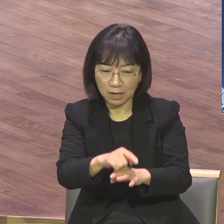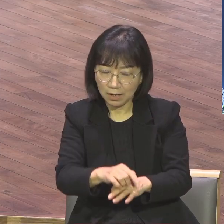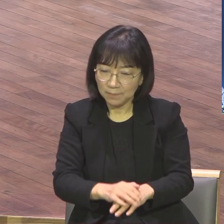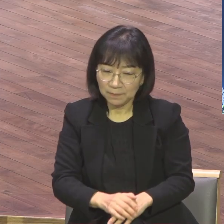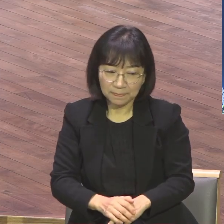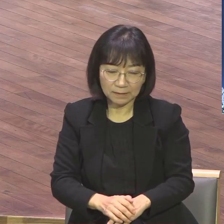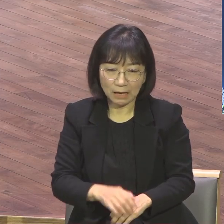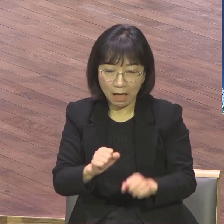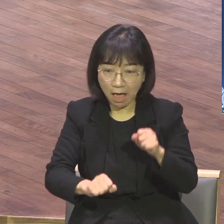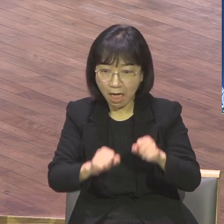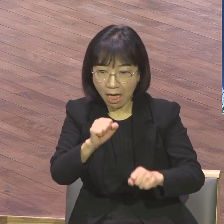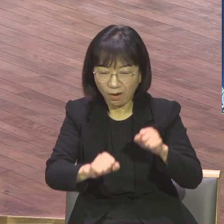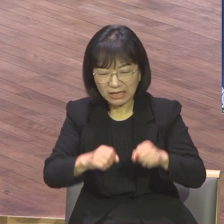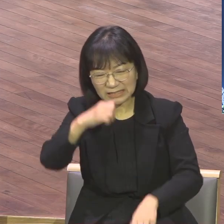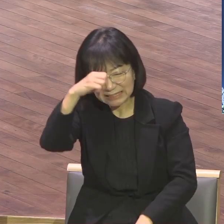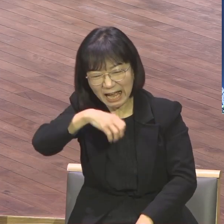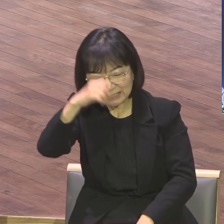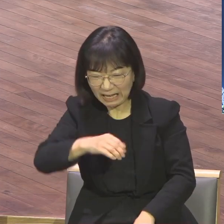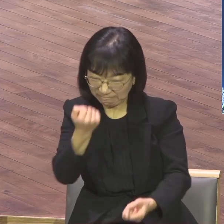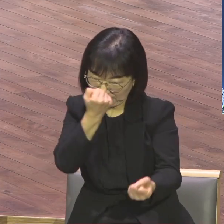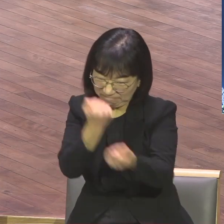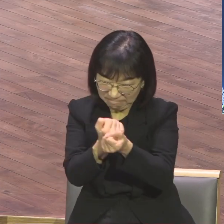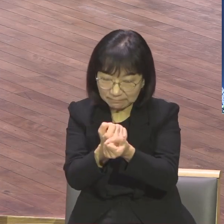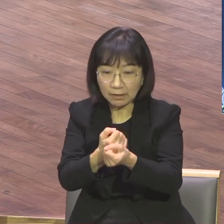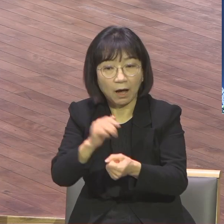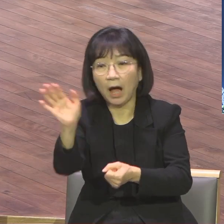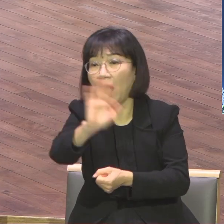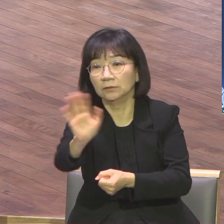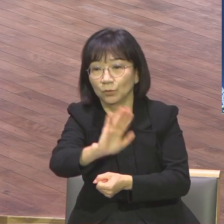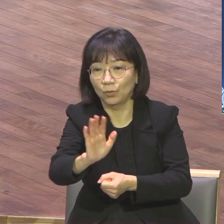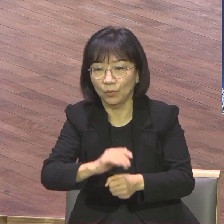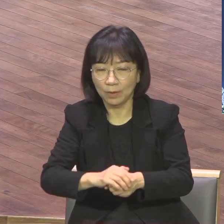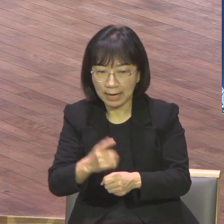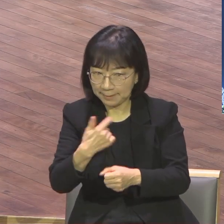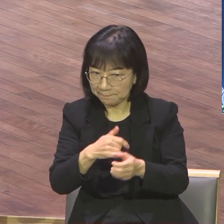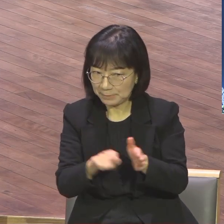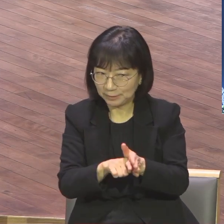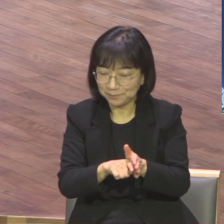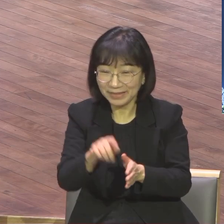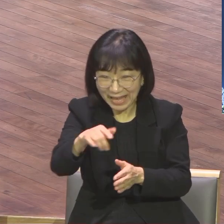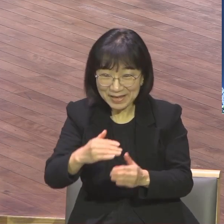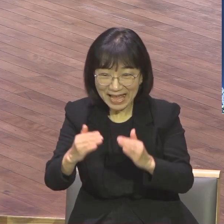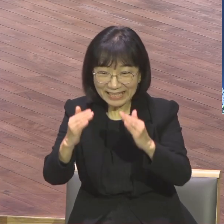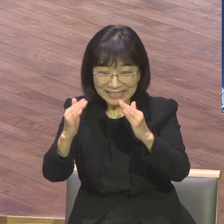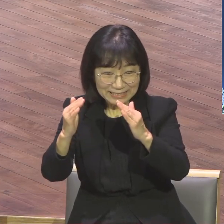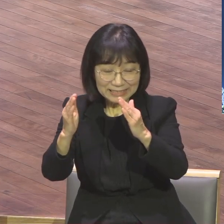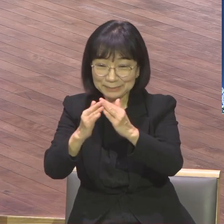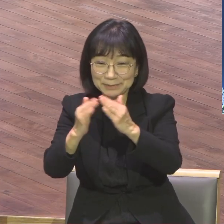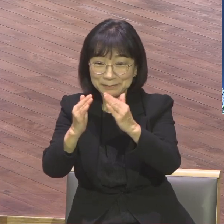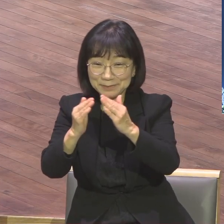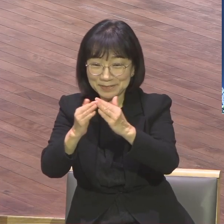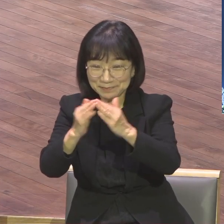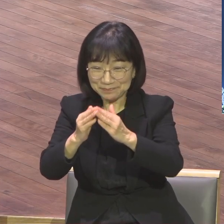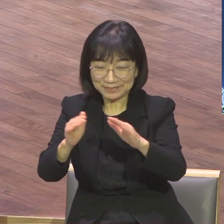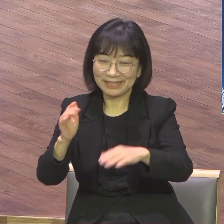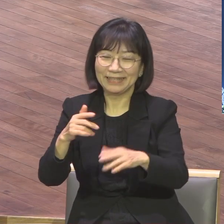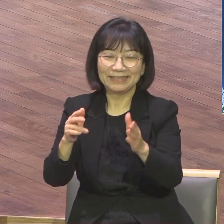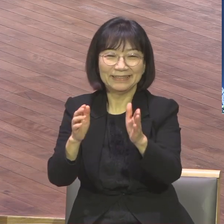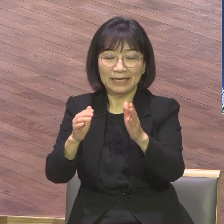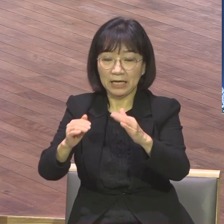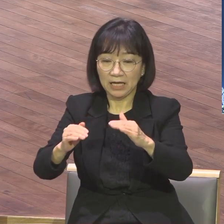행동이 막연한 행동이 아니었어요. 여러분 지붕을 떴다고 하면 어떻게 돼요? 예수님 지금 설교하고